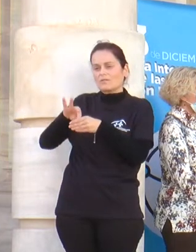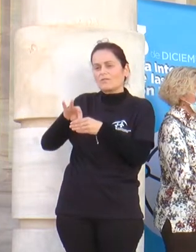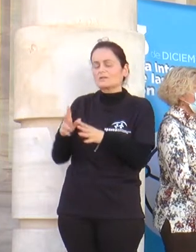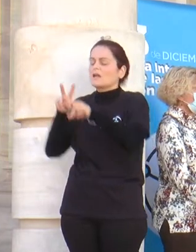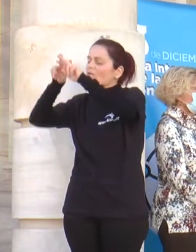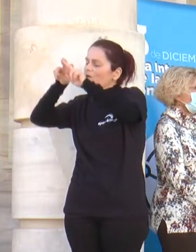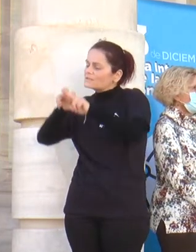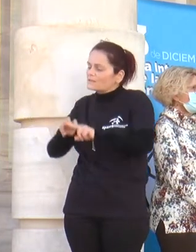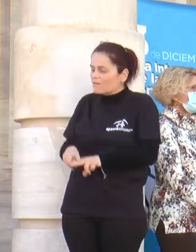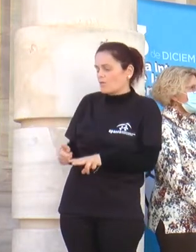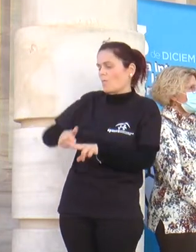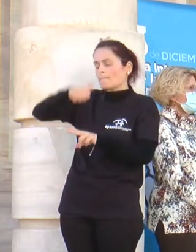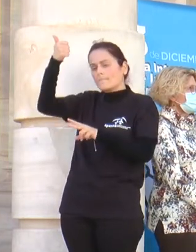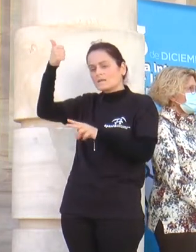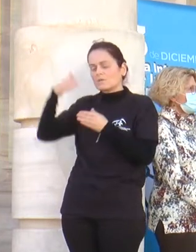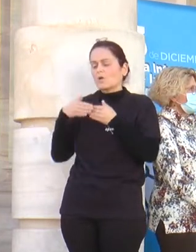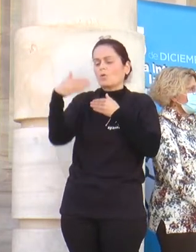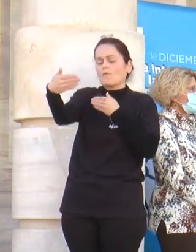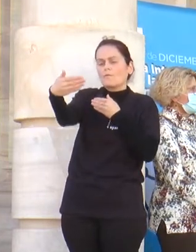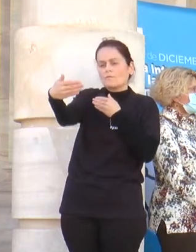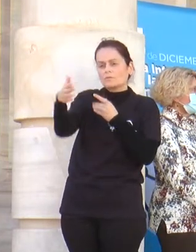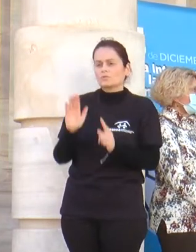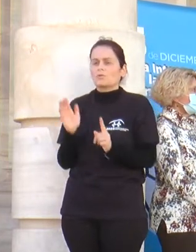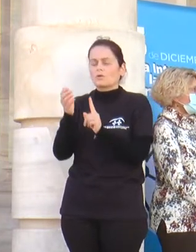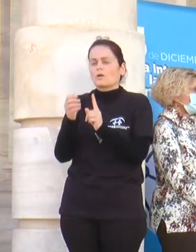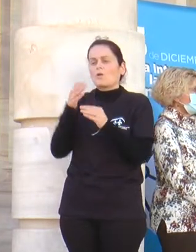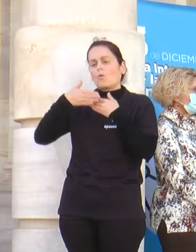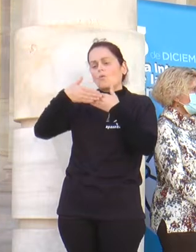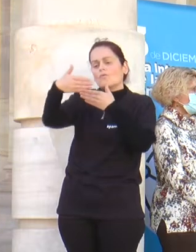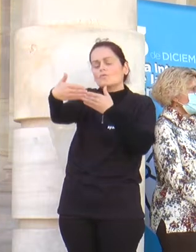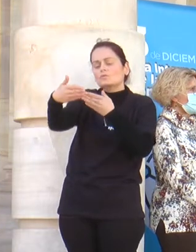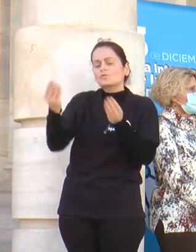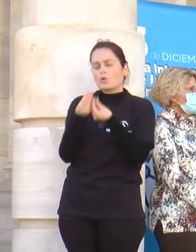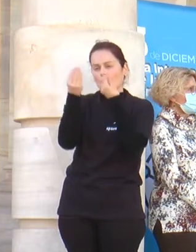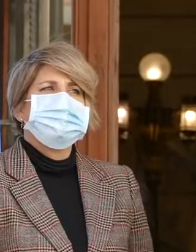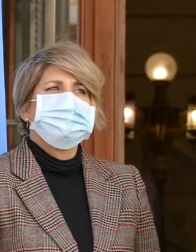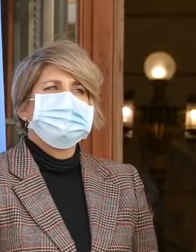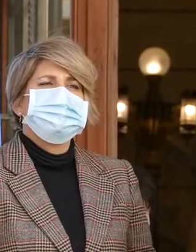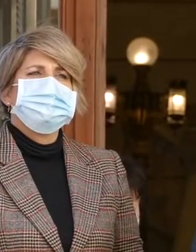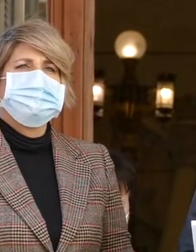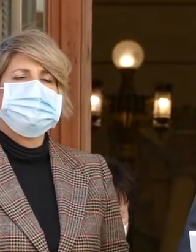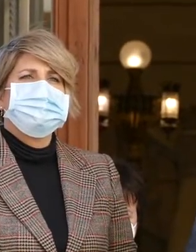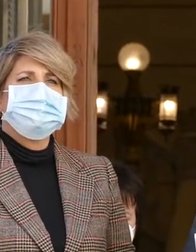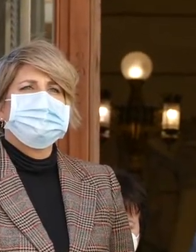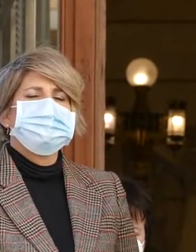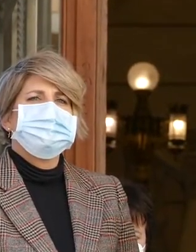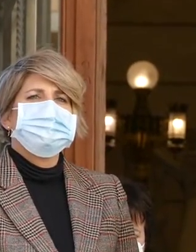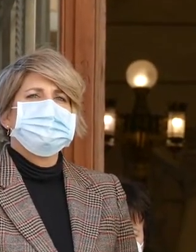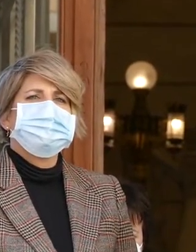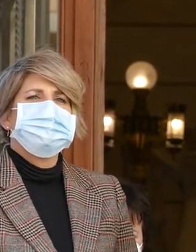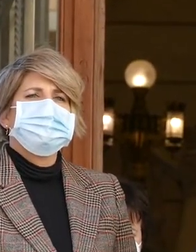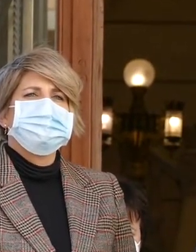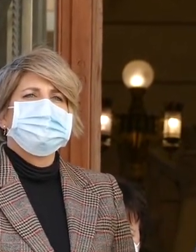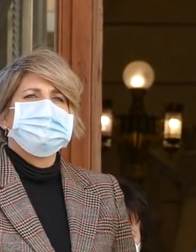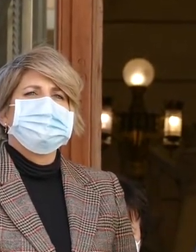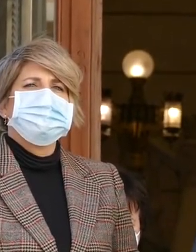para ofrecer una esperanza y futuro a las personas con patologías poco frecuentes y sin diagnóstico.